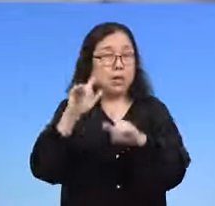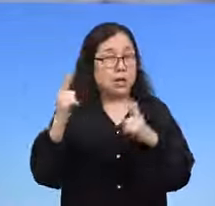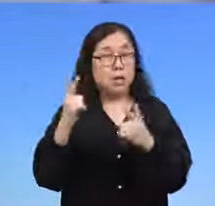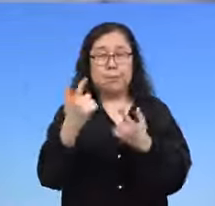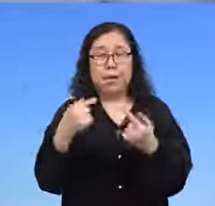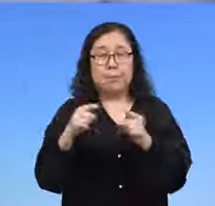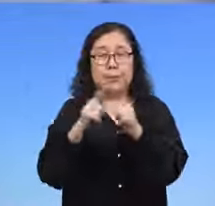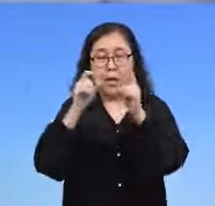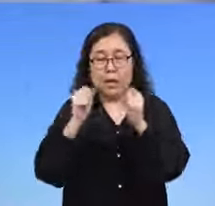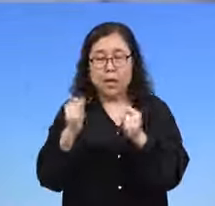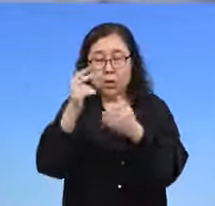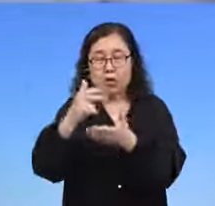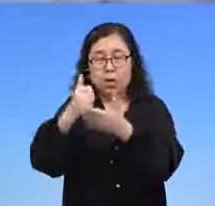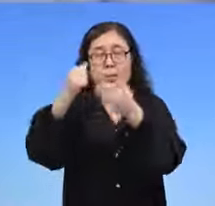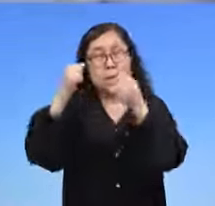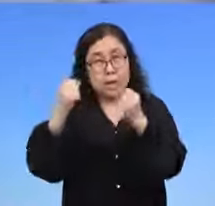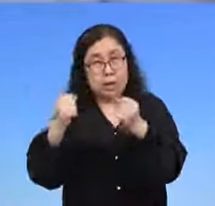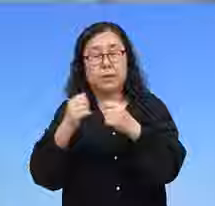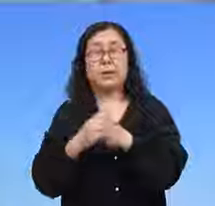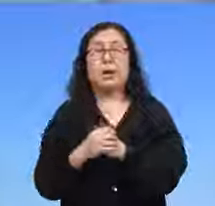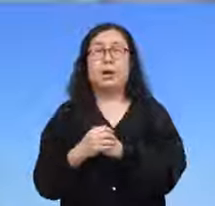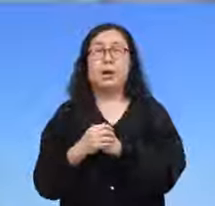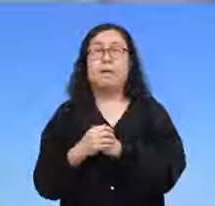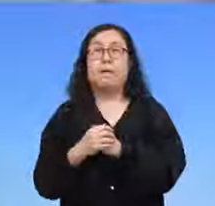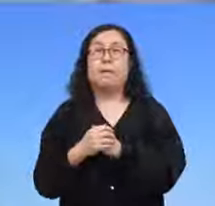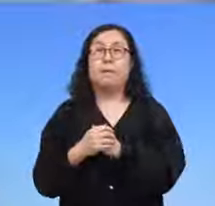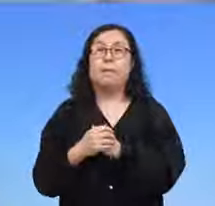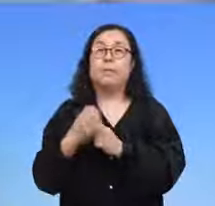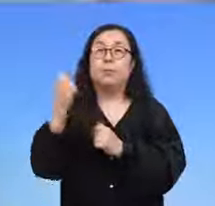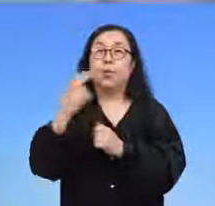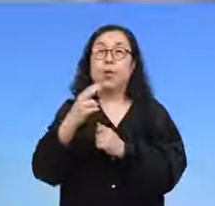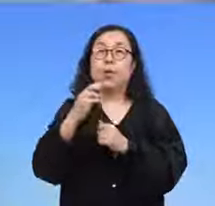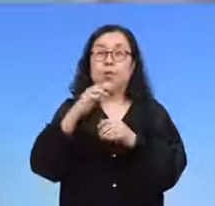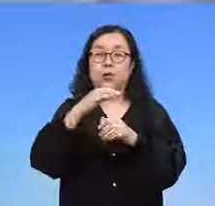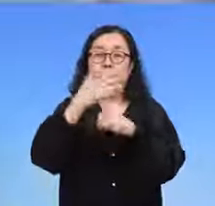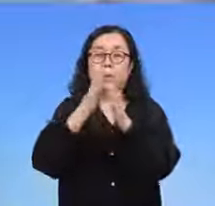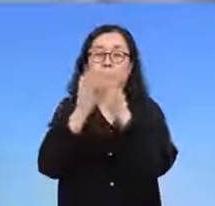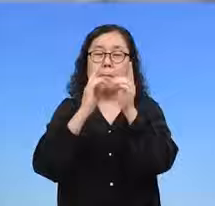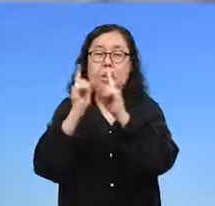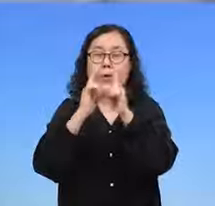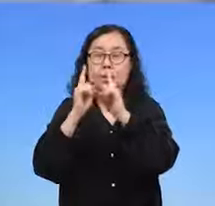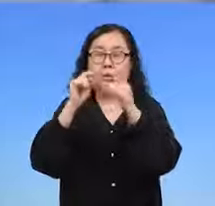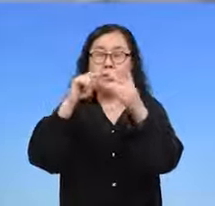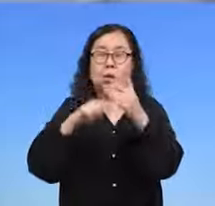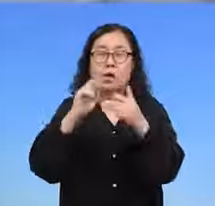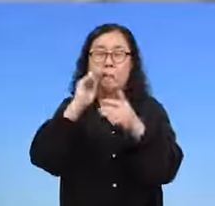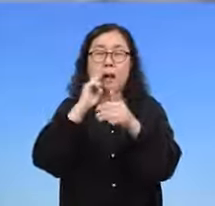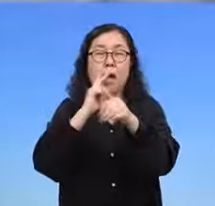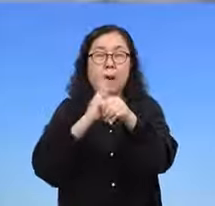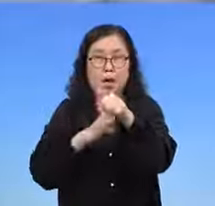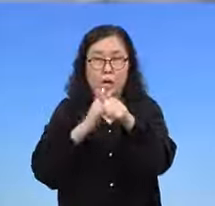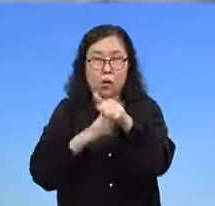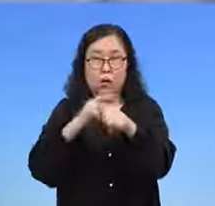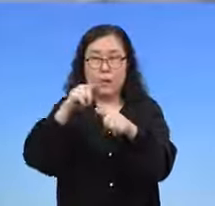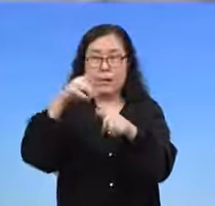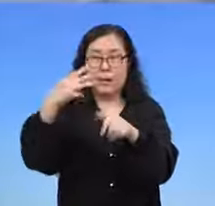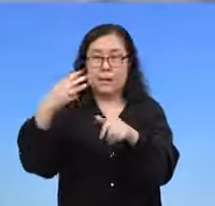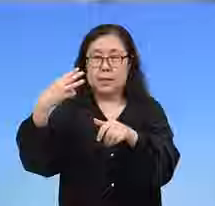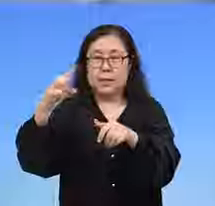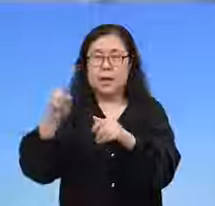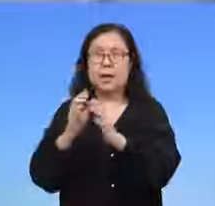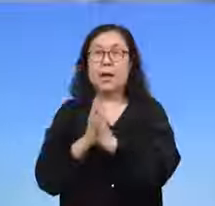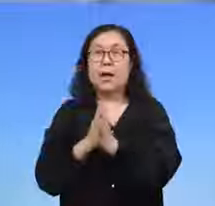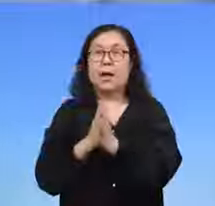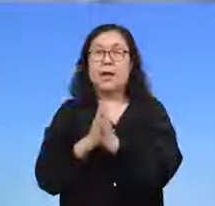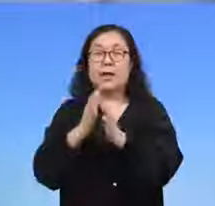임마누엘 주님이 계세요. 그리고 저는 오늘 본문에서요, 바울과 실라가 감옥에서 같이